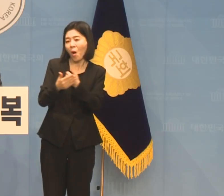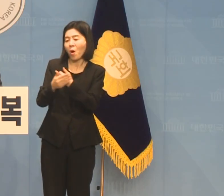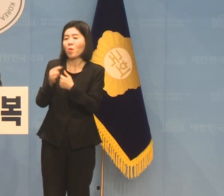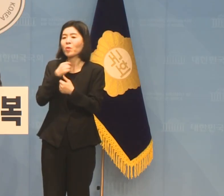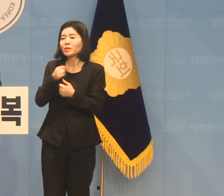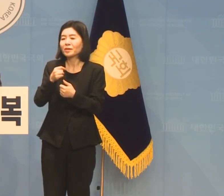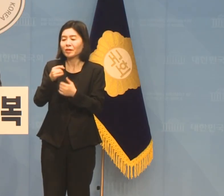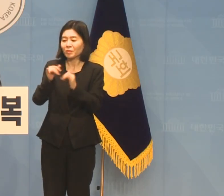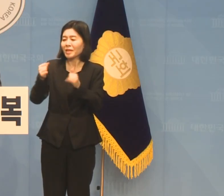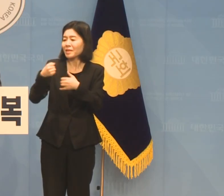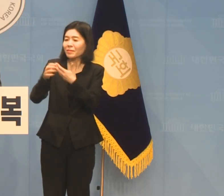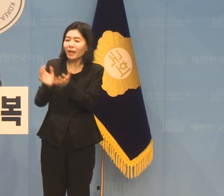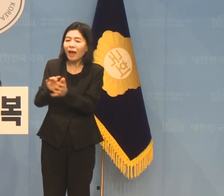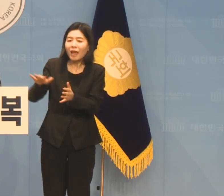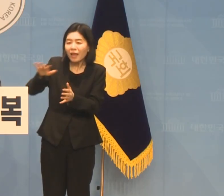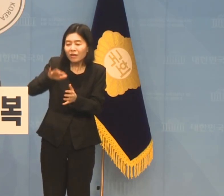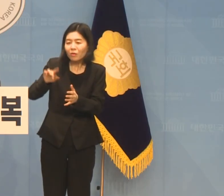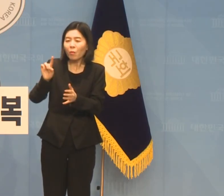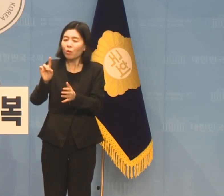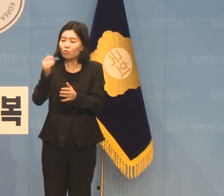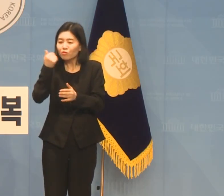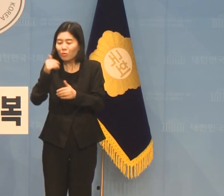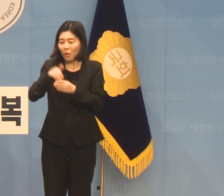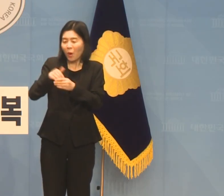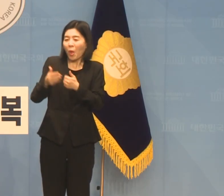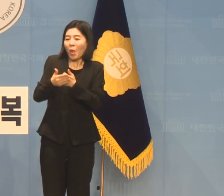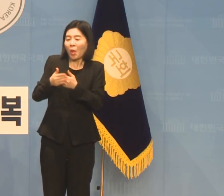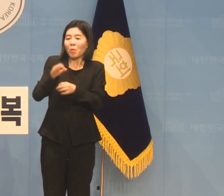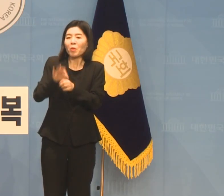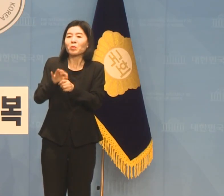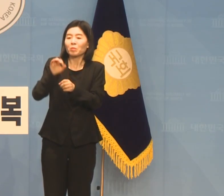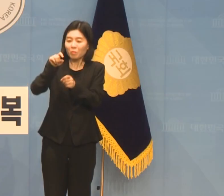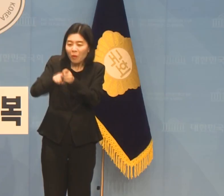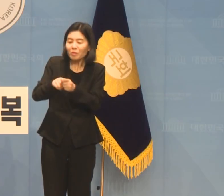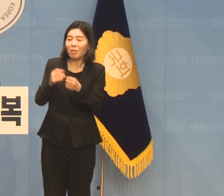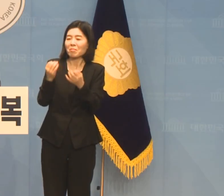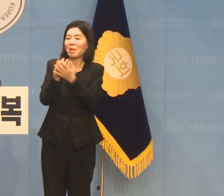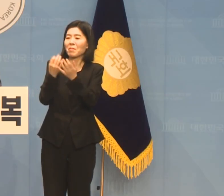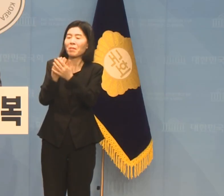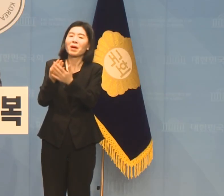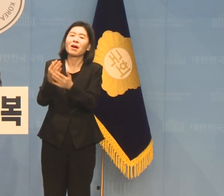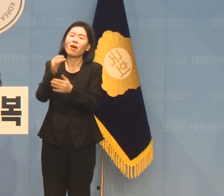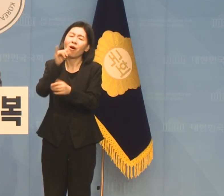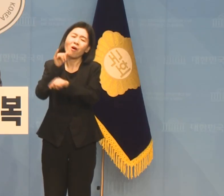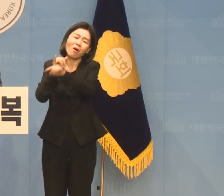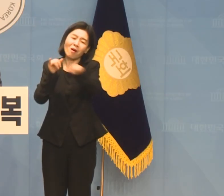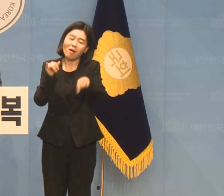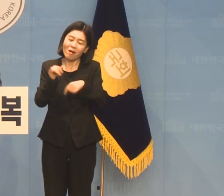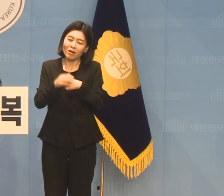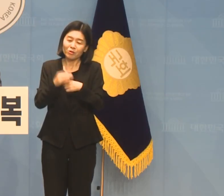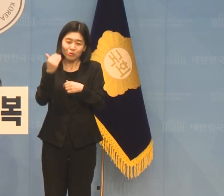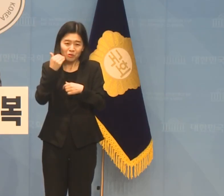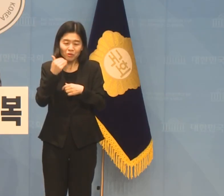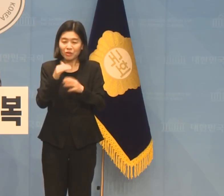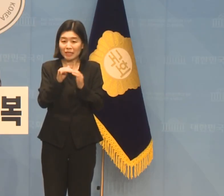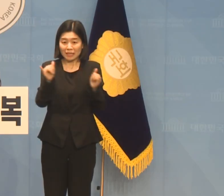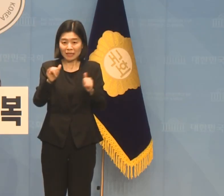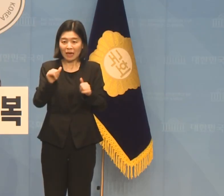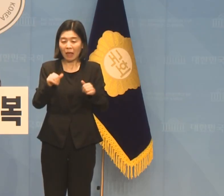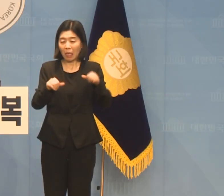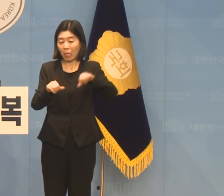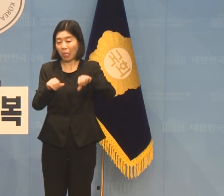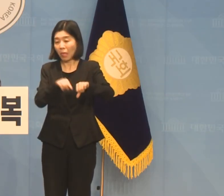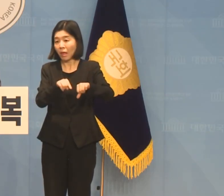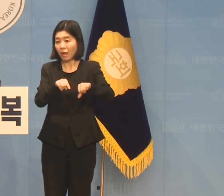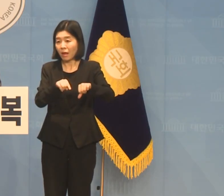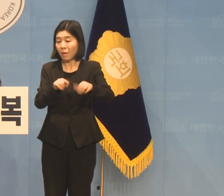하고 있는 안타까운 현실입니다. 어느 후보를 인간 말종이라고 줄곧 표현해온 사람이 이제